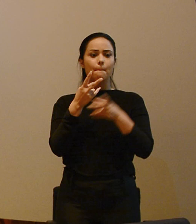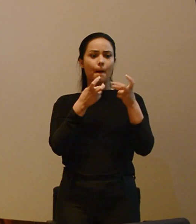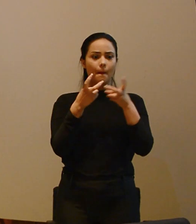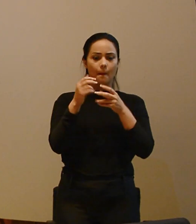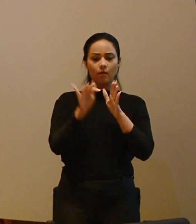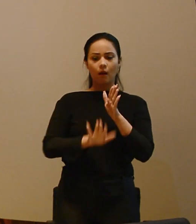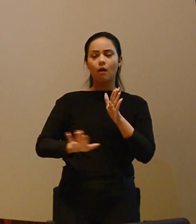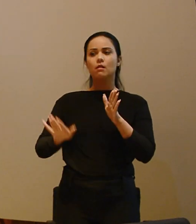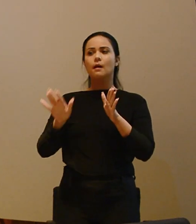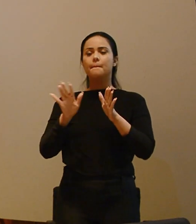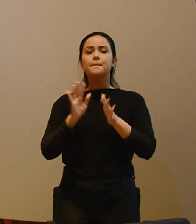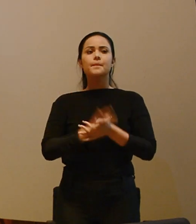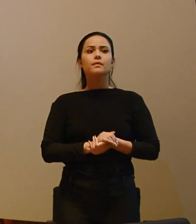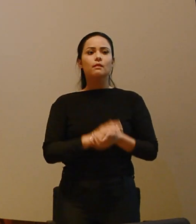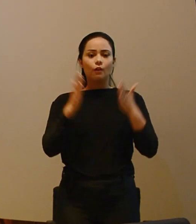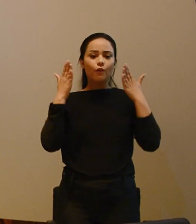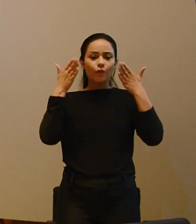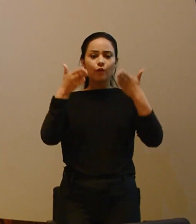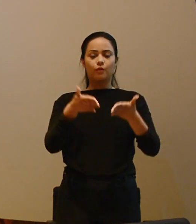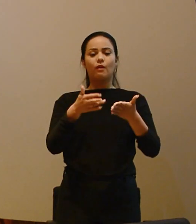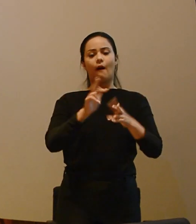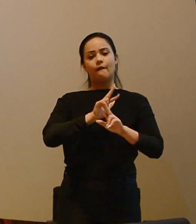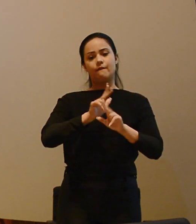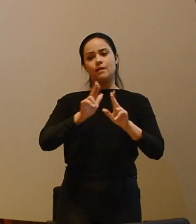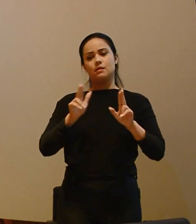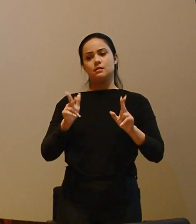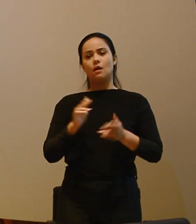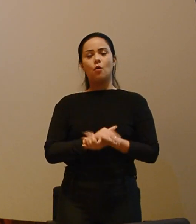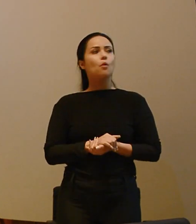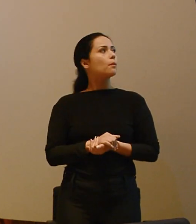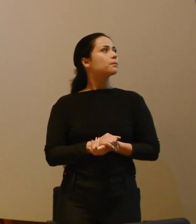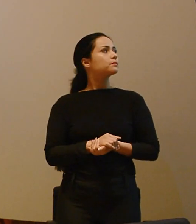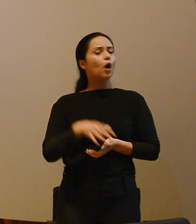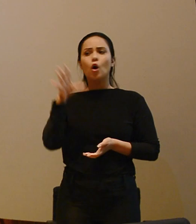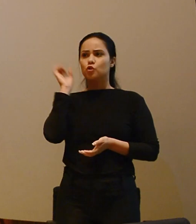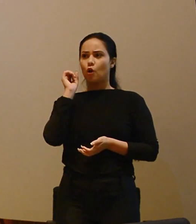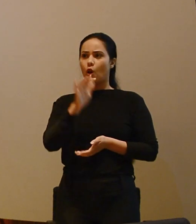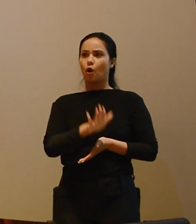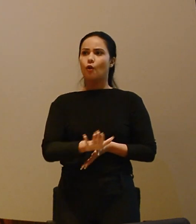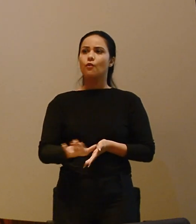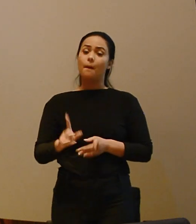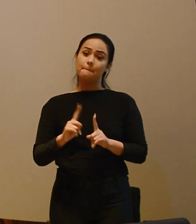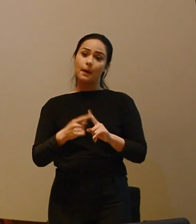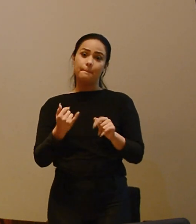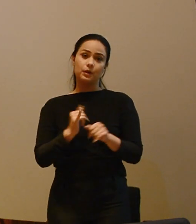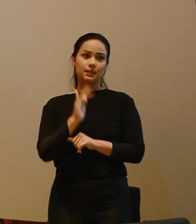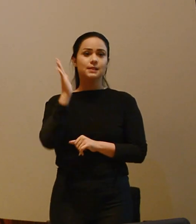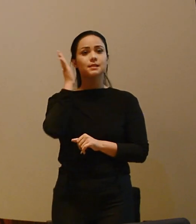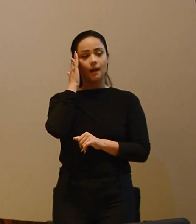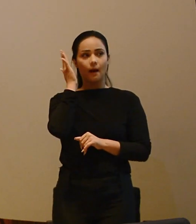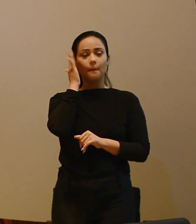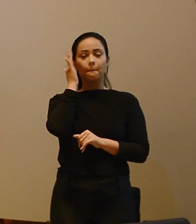daquela criança e que vai nortear a avaliação audiológica infantil. Mas é importante que a gente saiba